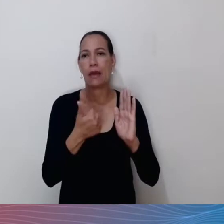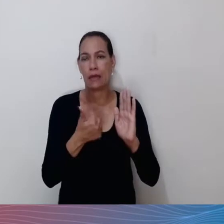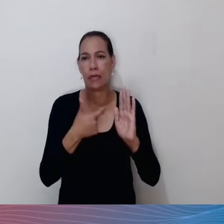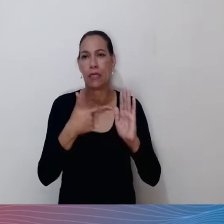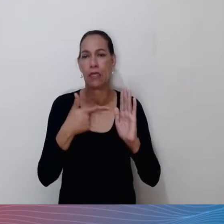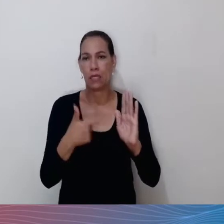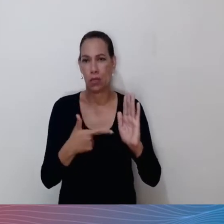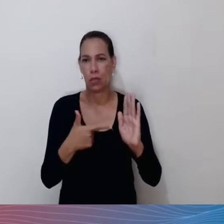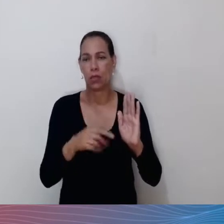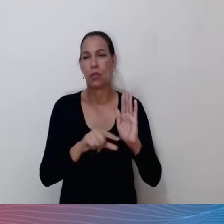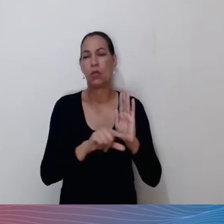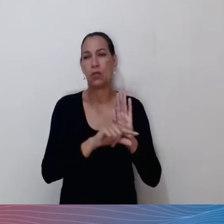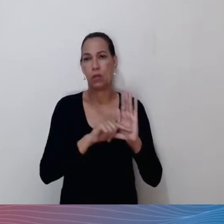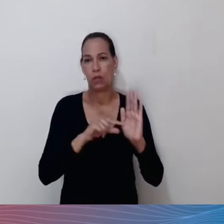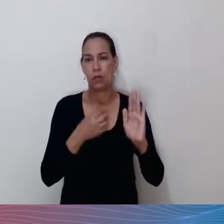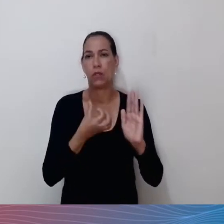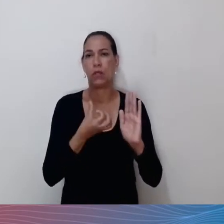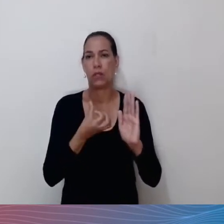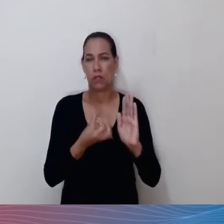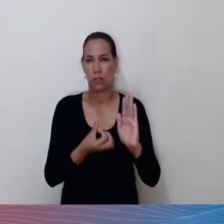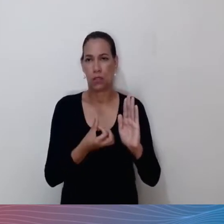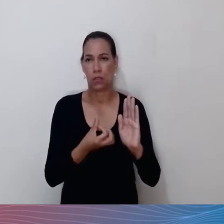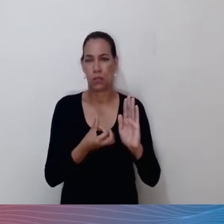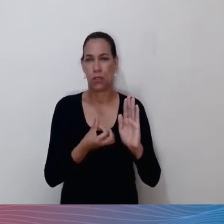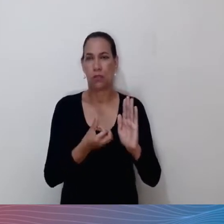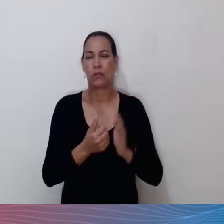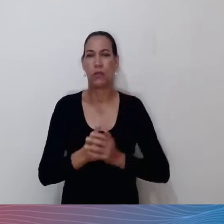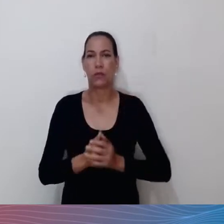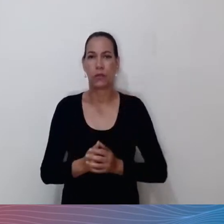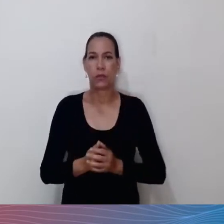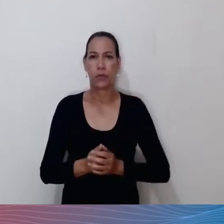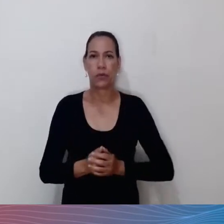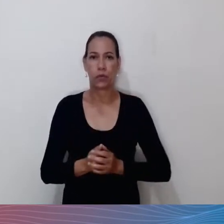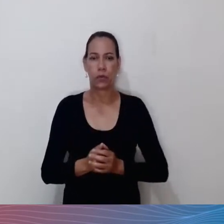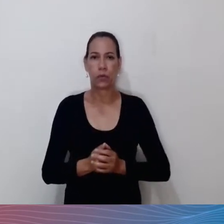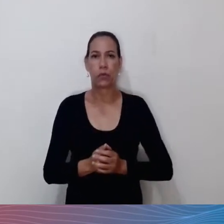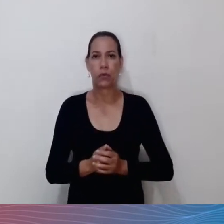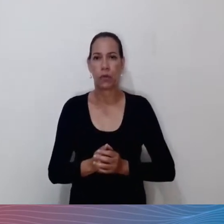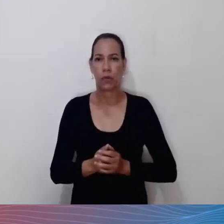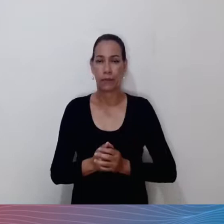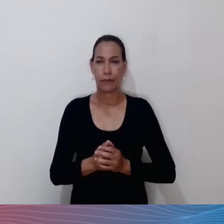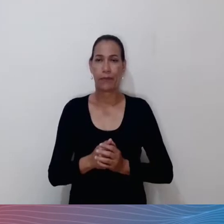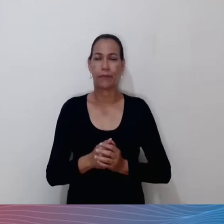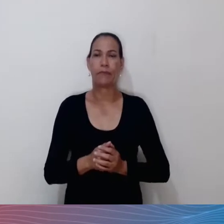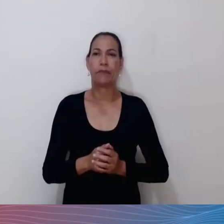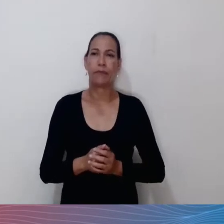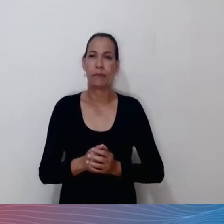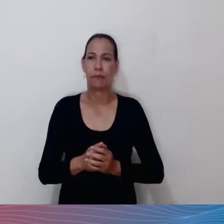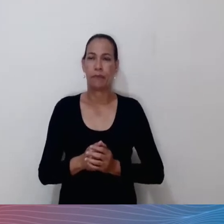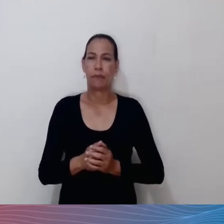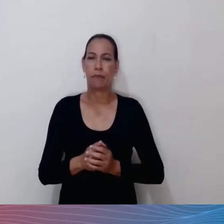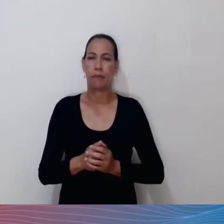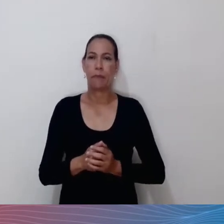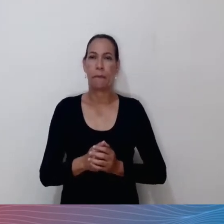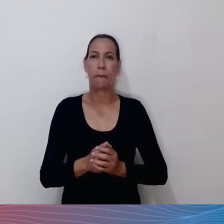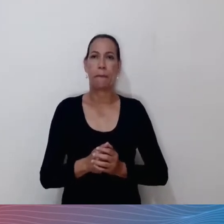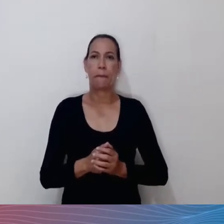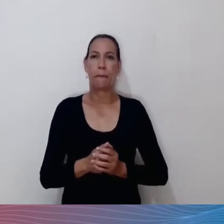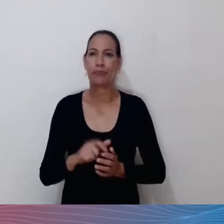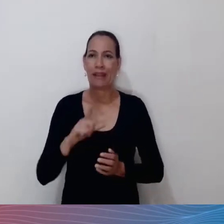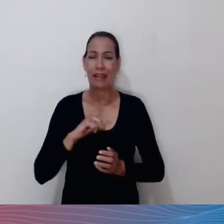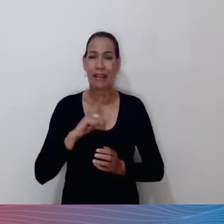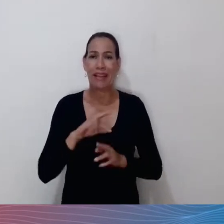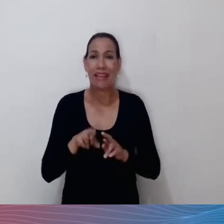versículo 6. Tendo, porém, diferentes dons, segundo a